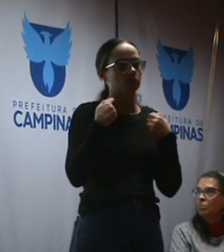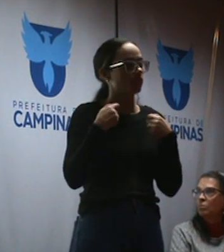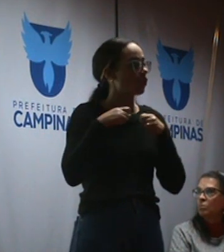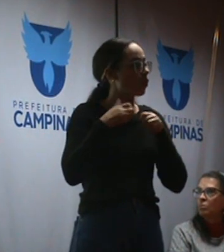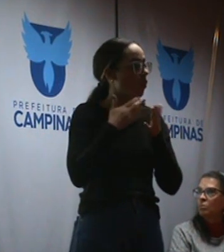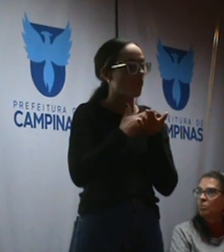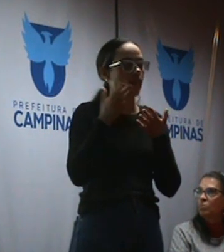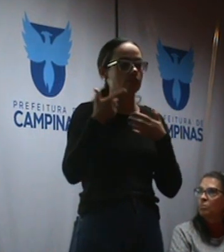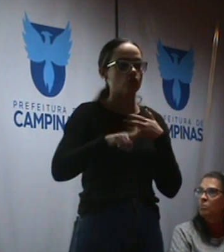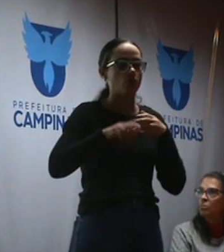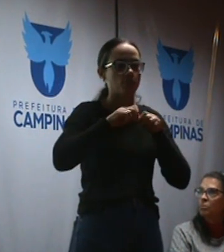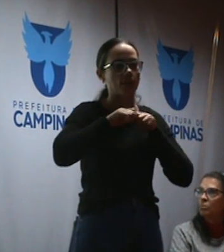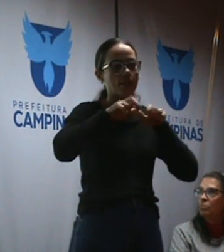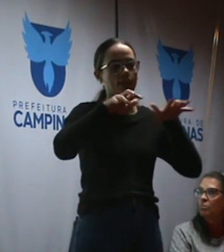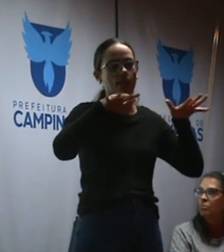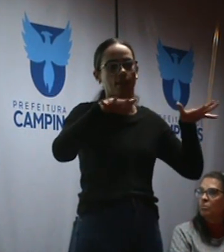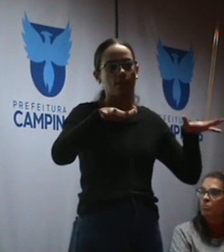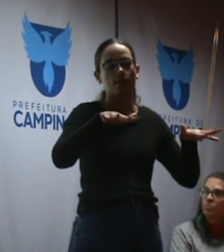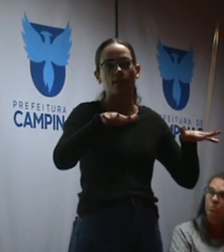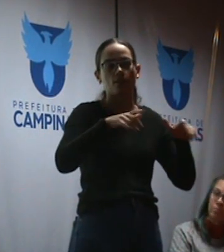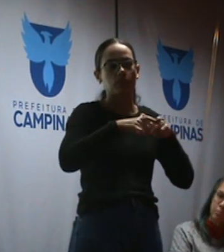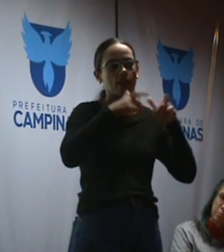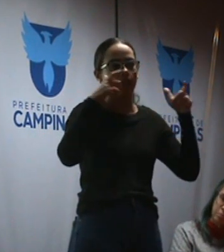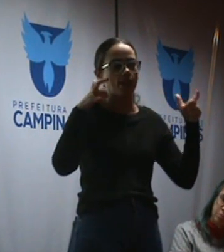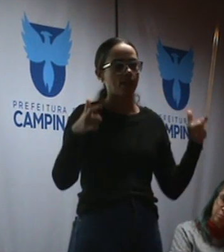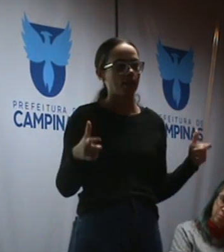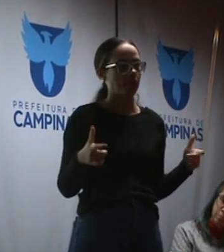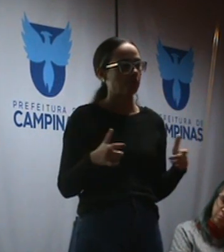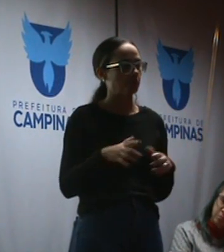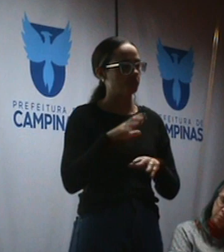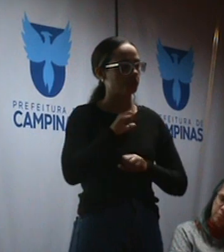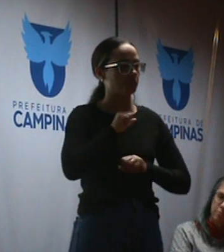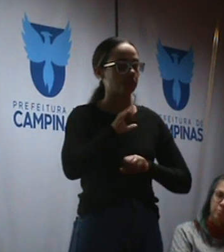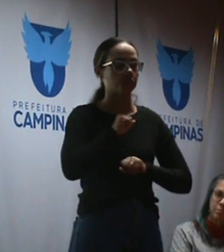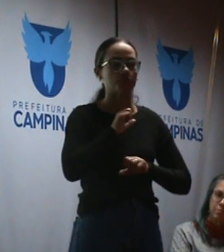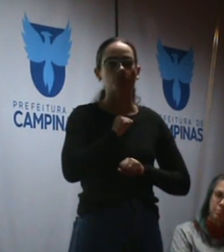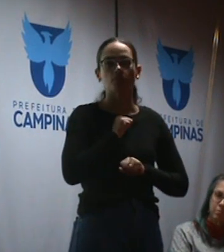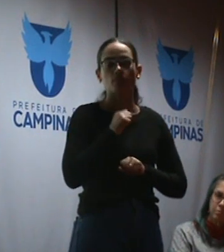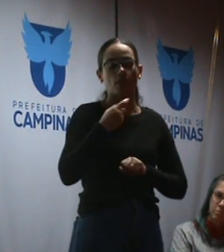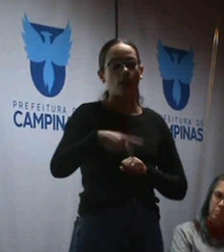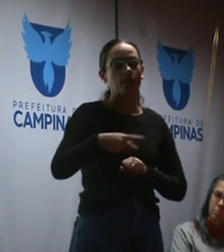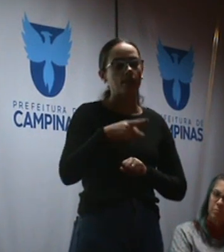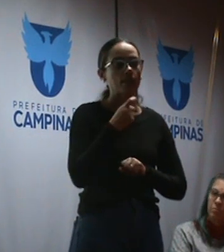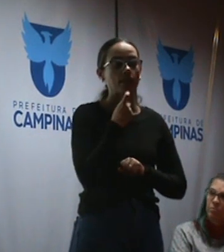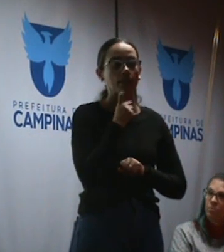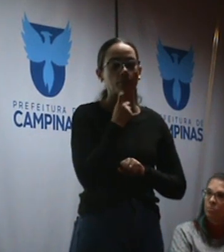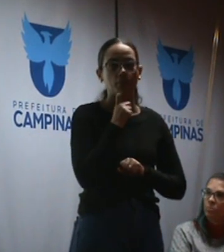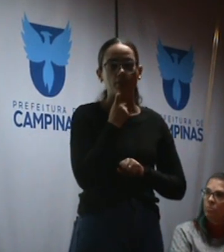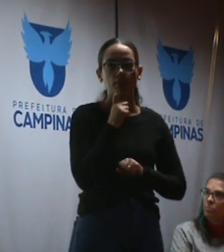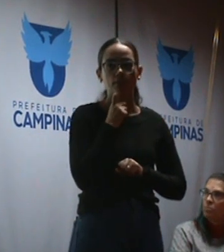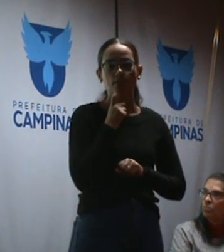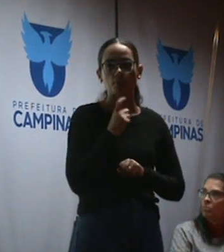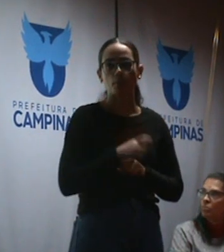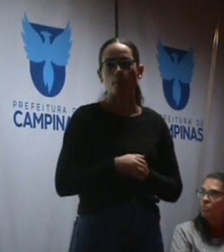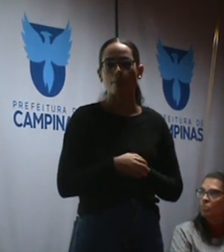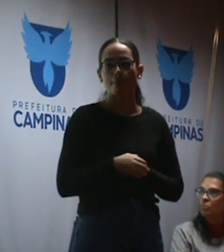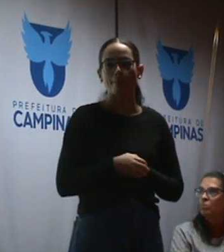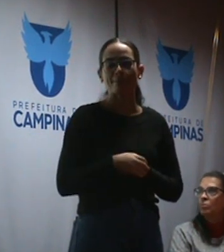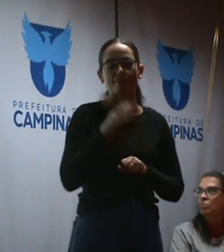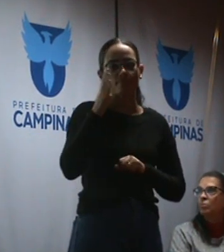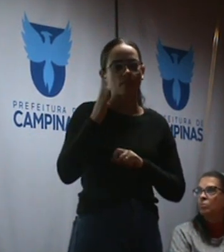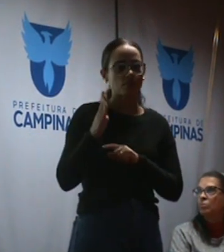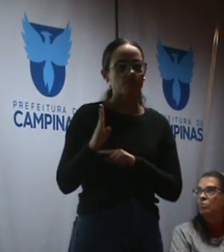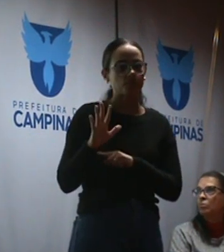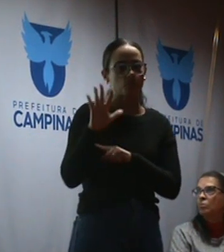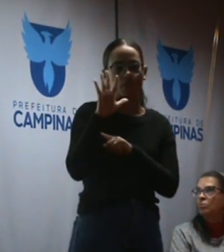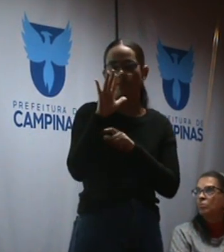um novo, pode ter um risco de aumento de casos. A gente em Campinas hoje, e na verdade aqui na maior parte do Brasil, a gente